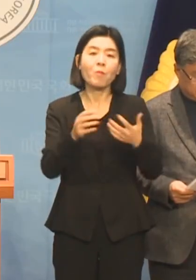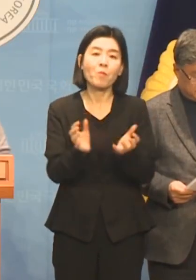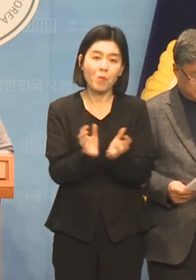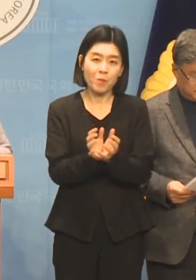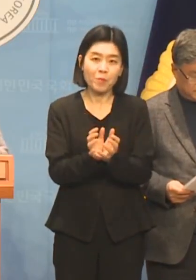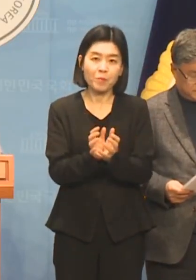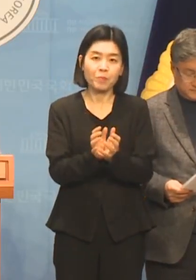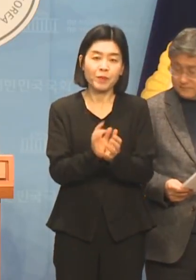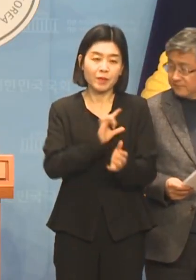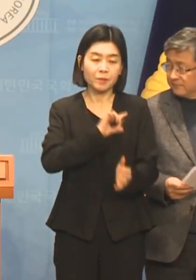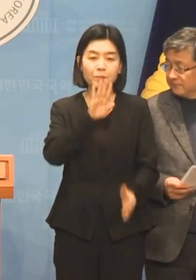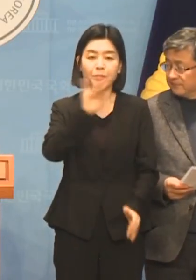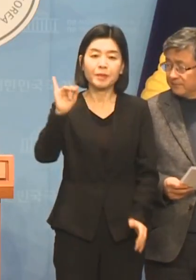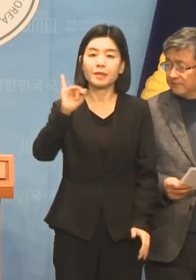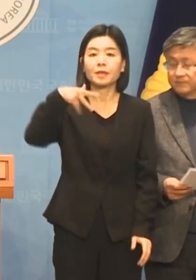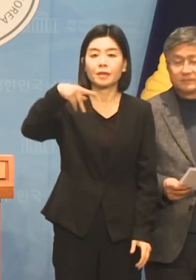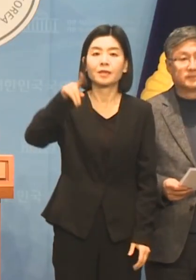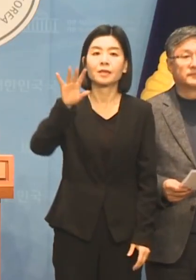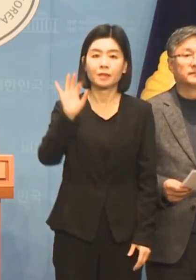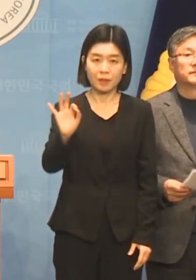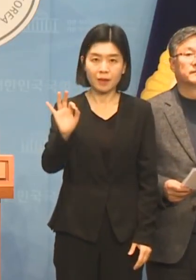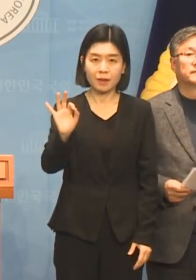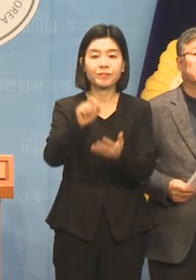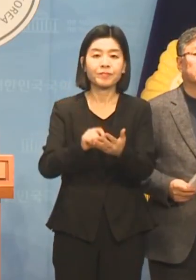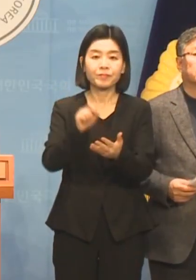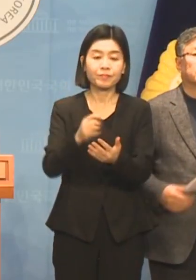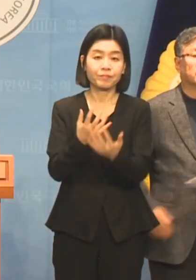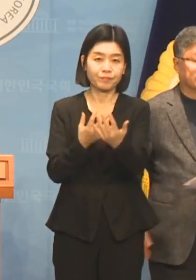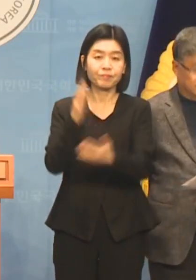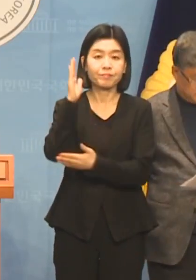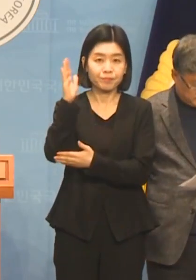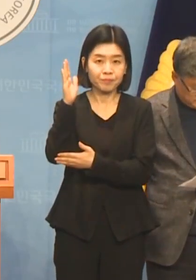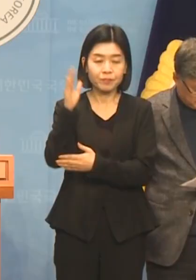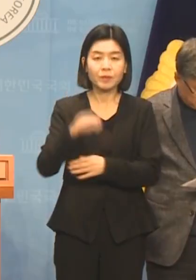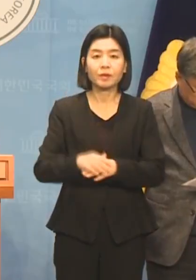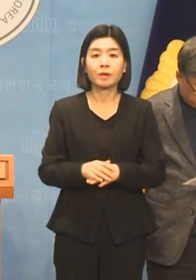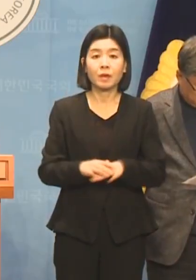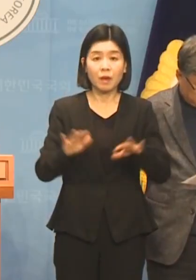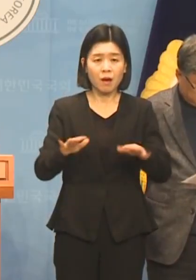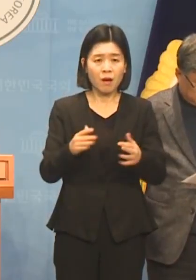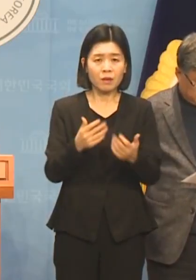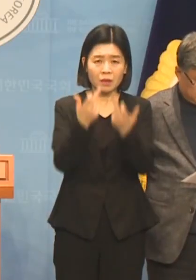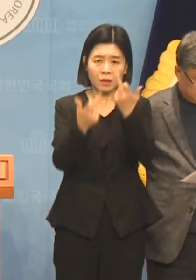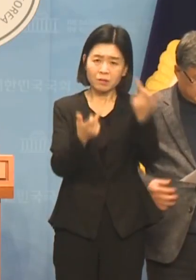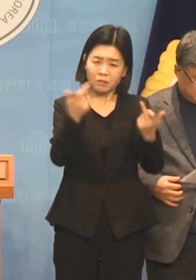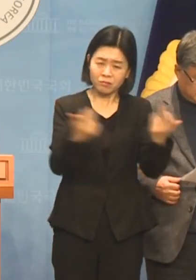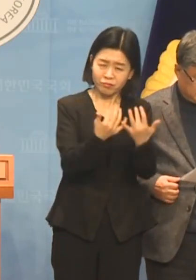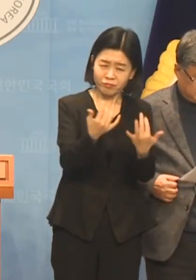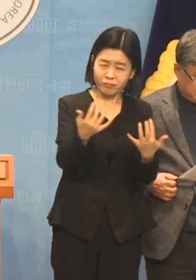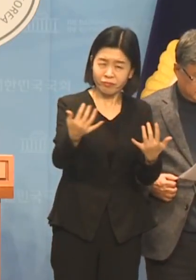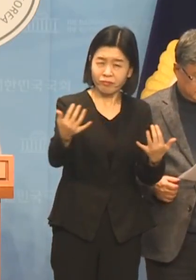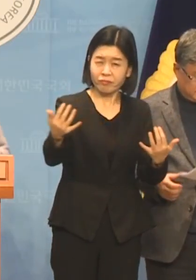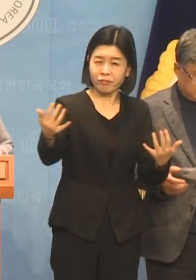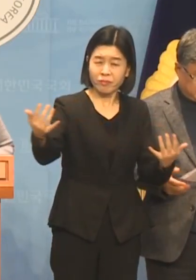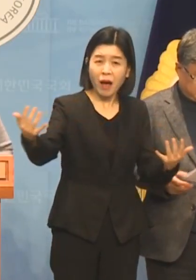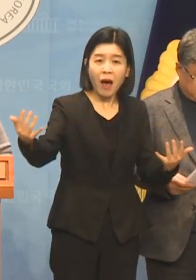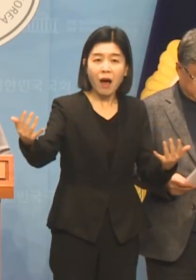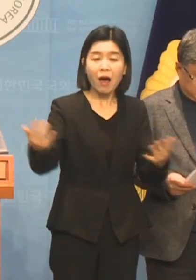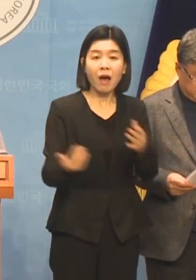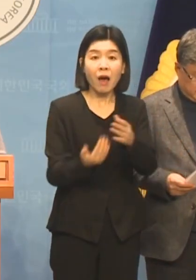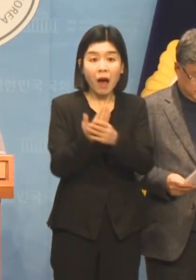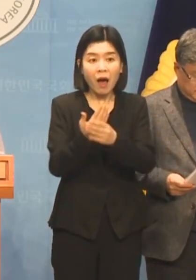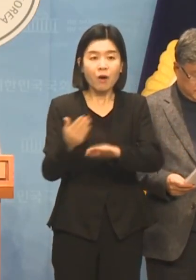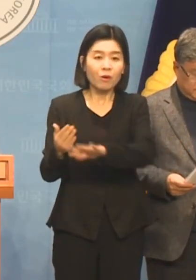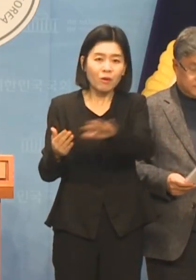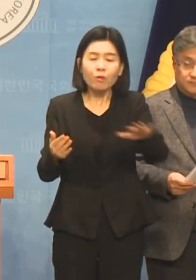기자회견입니다. 이번에 정말 유례없는 뿔이 일어나서 전 국민이 걱정을 하신 것으로 알고